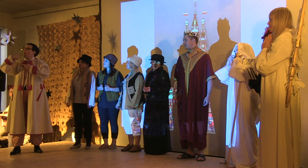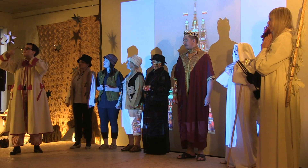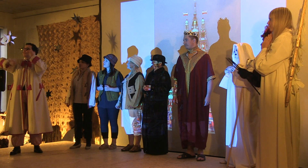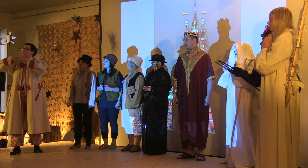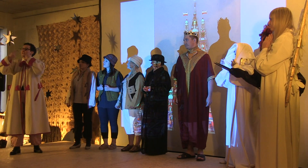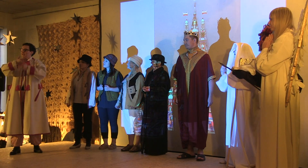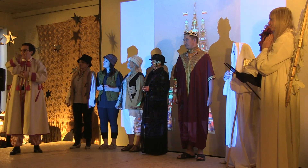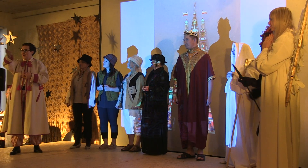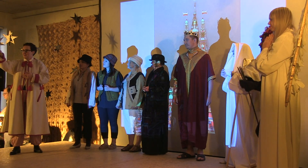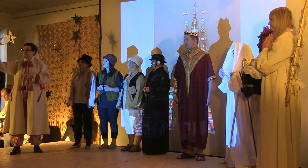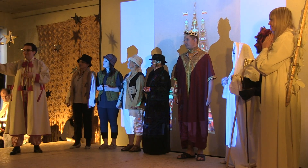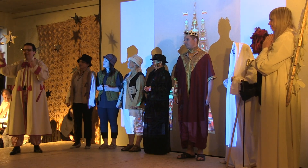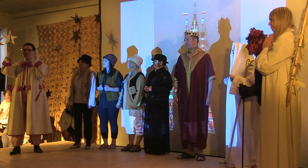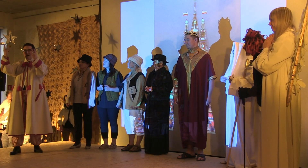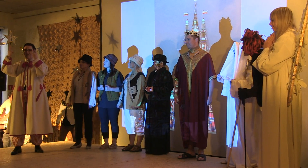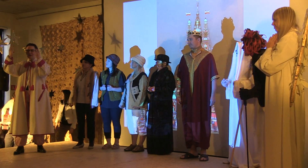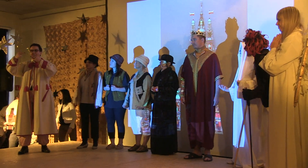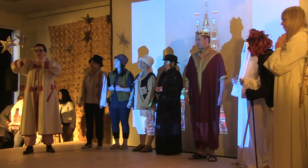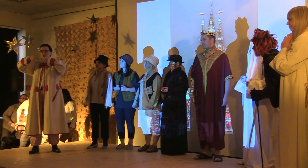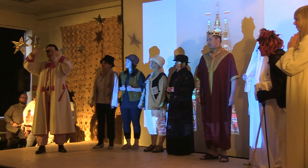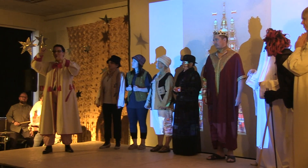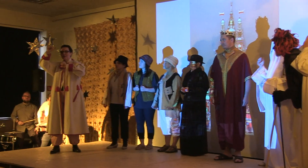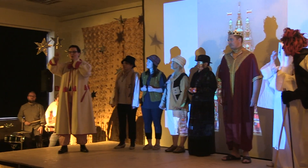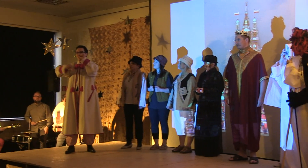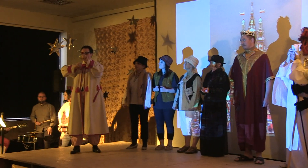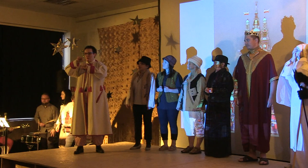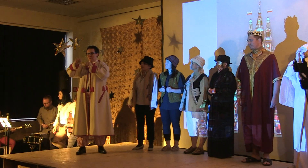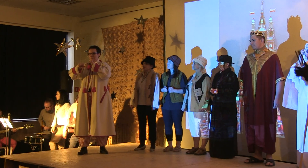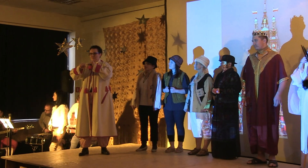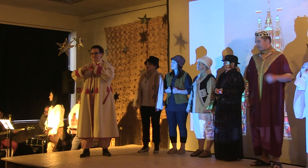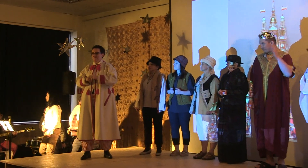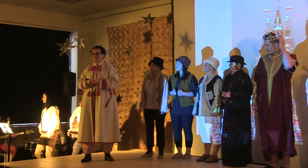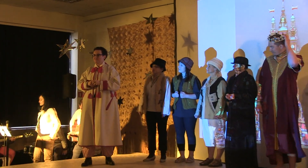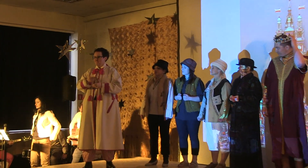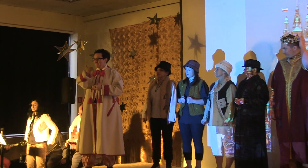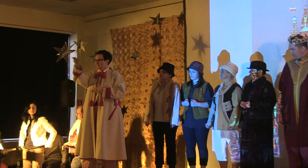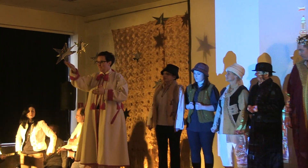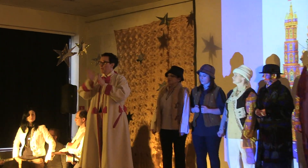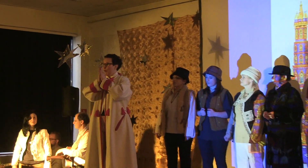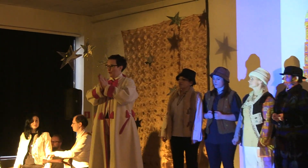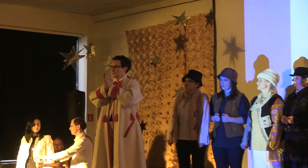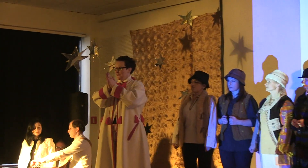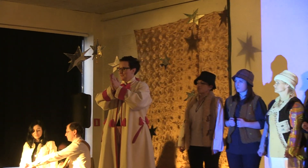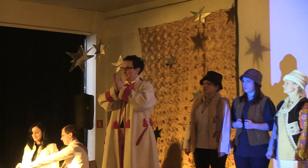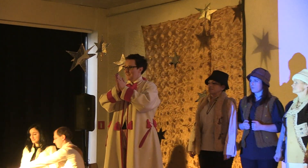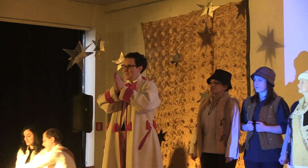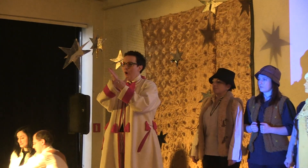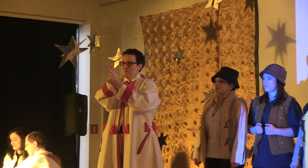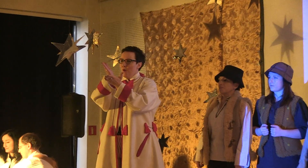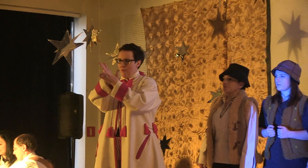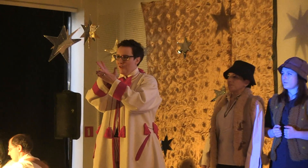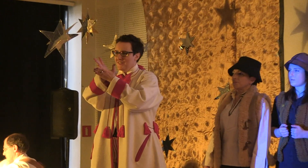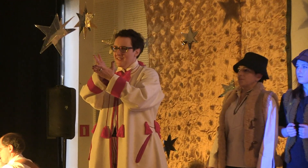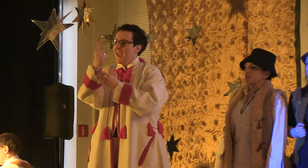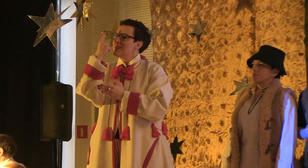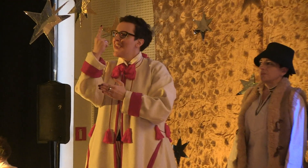Opowiedzieć wam o najważniejszym dniu w roku i prosić, abyście nam pomogli na